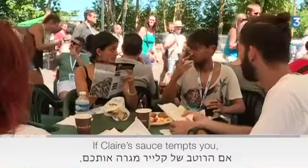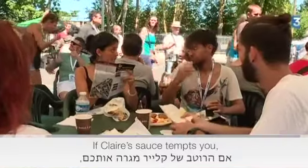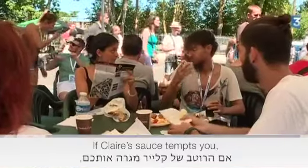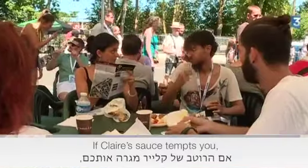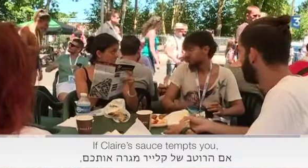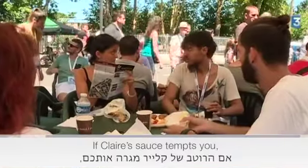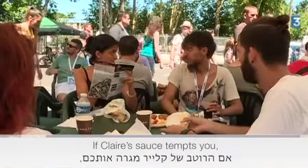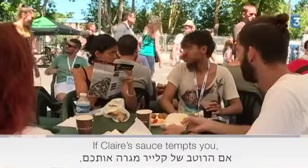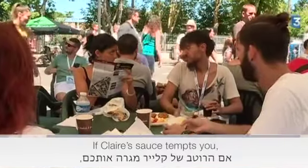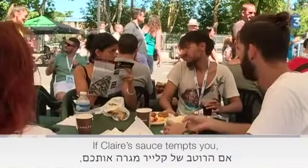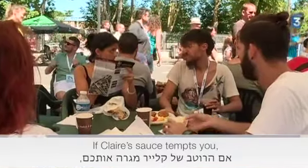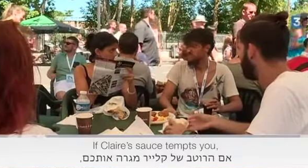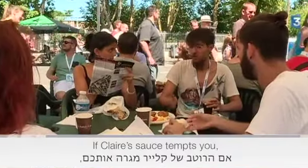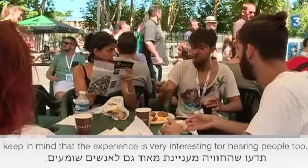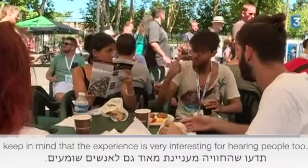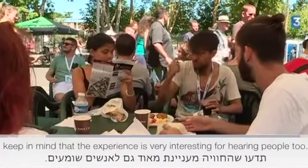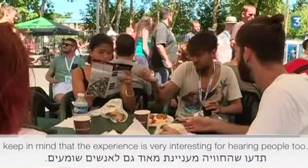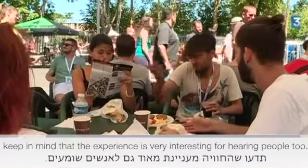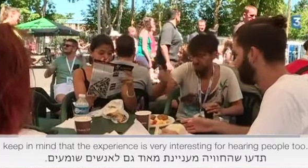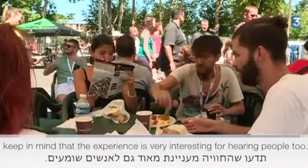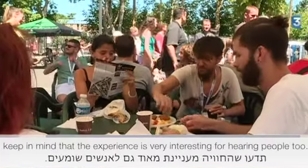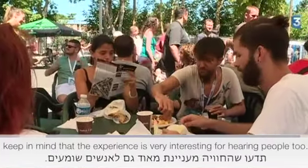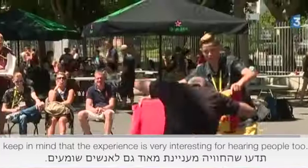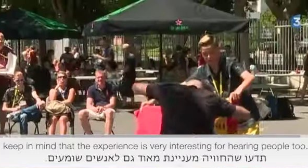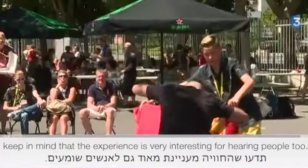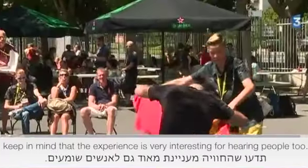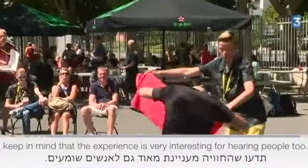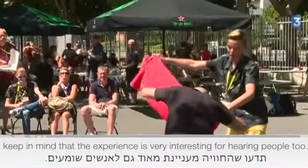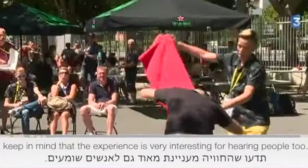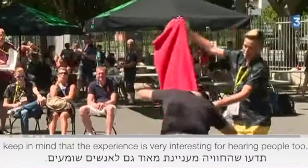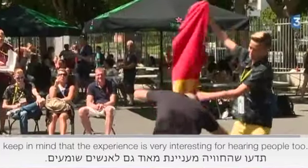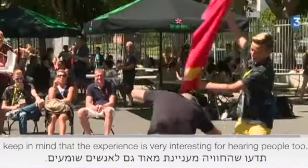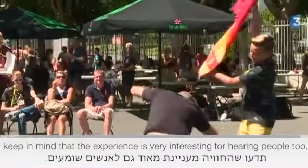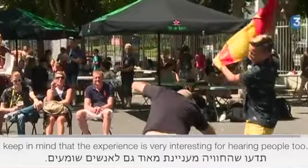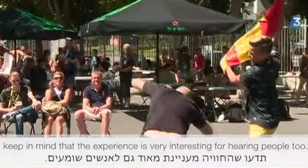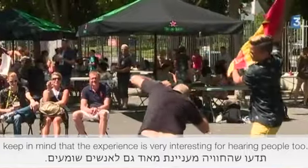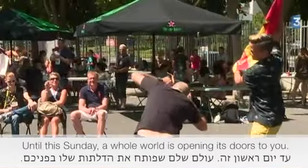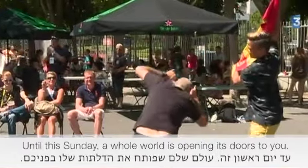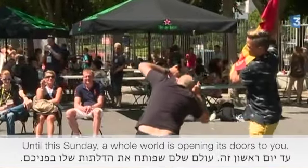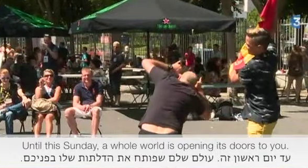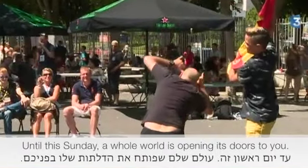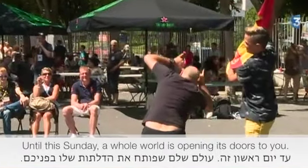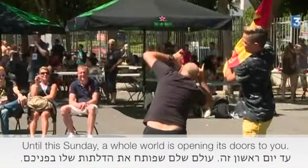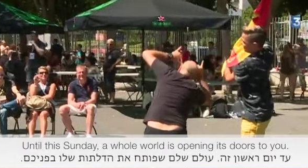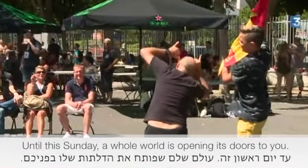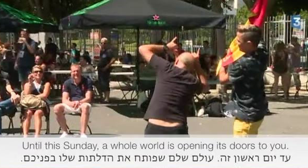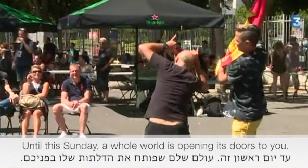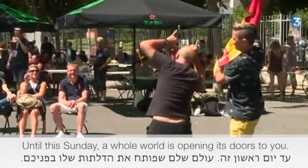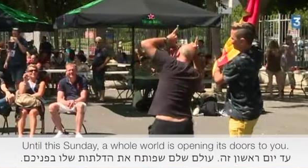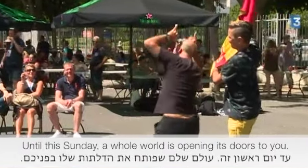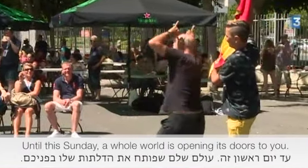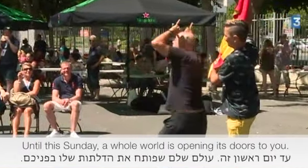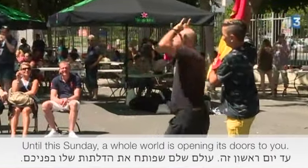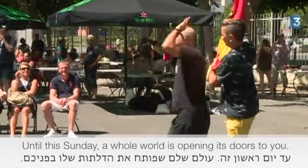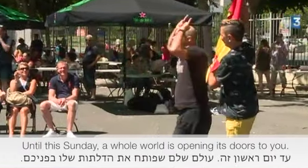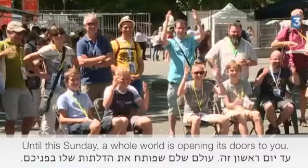sauce secrète de Claire vous tente, sachez que l'expérience est fascinante aussi pour ceux qui entendent. Jusqu'à dimanche, c'est un univers entier qui s'ouvre devant